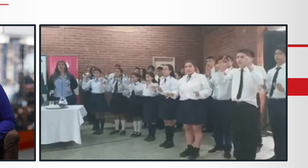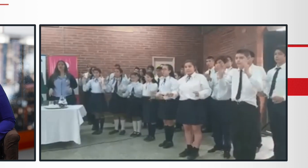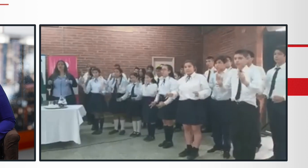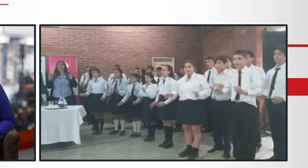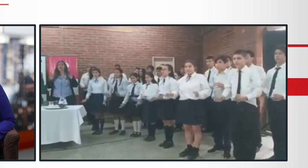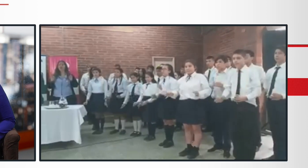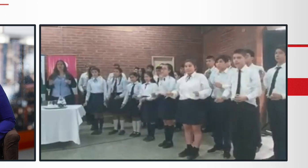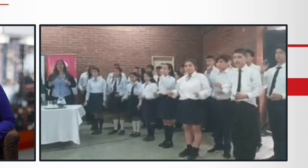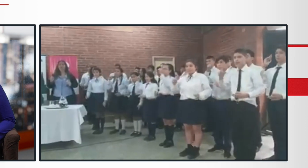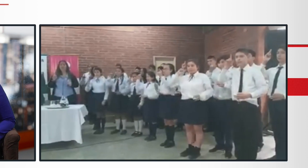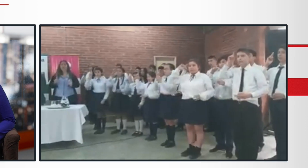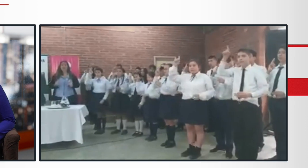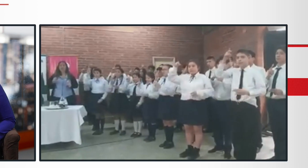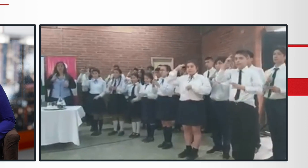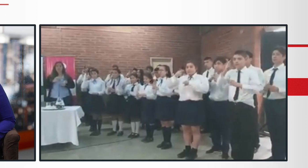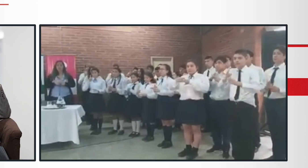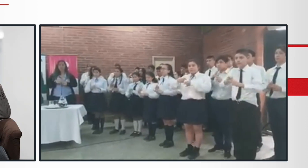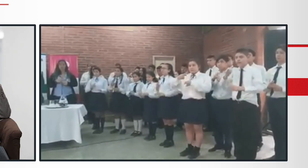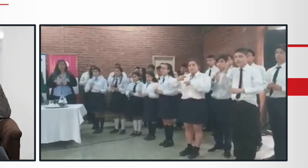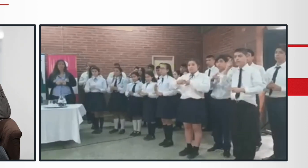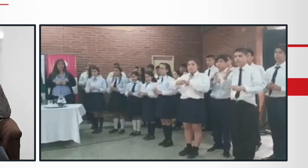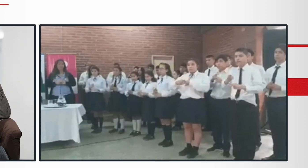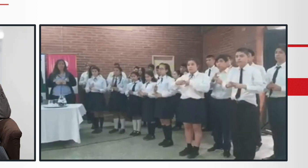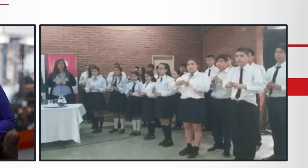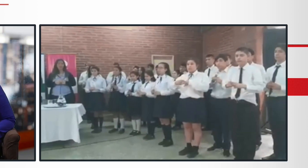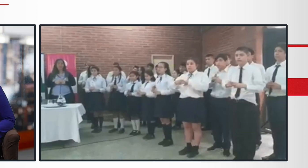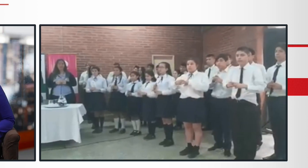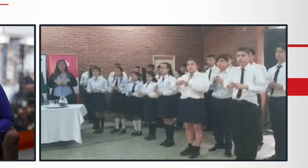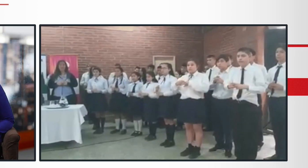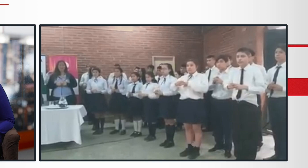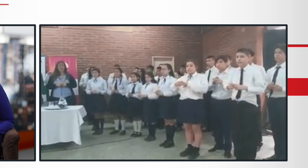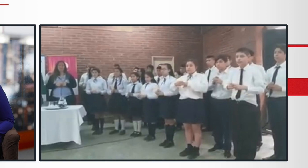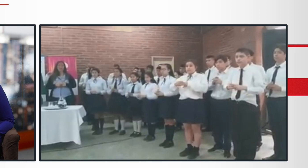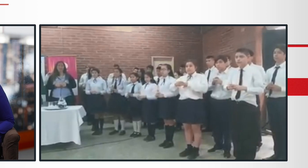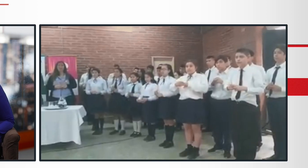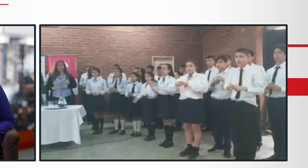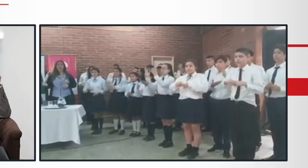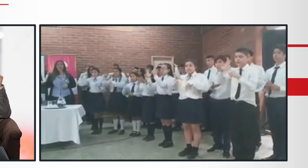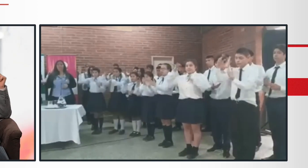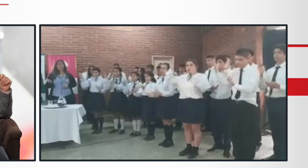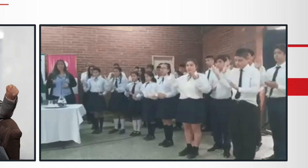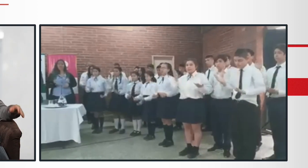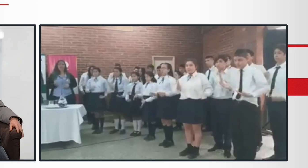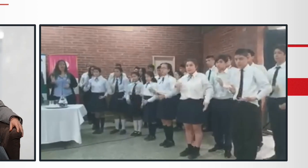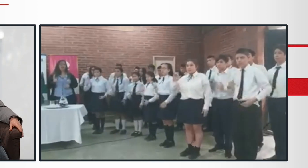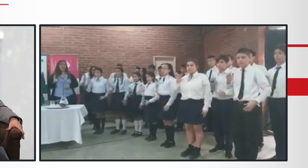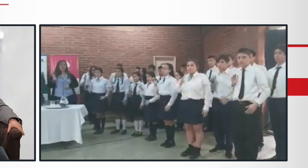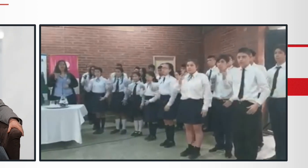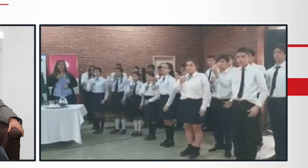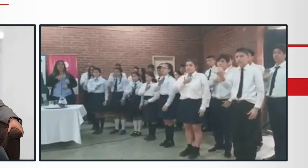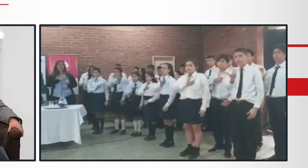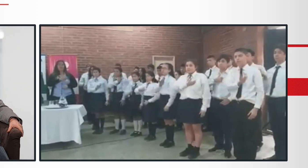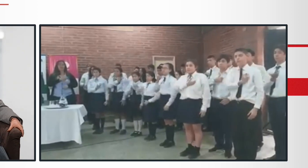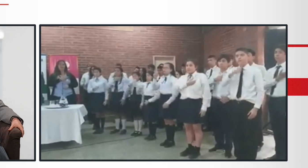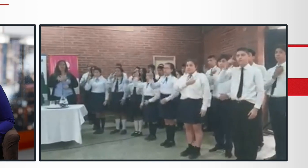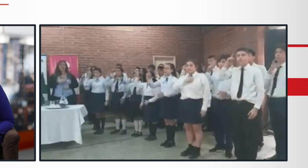institución y por supuesto el plantel directivo, ¿verdad? Claro que sí, Siempre encabezamos así los proyectos. Se dice lengua de